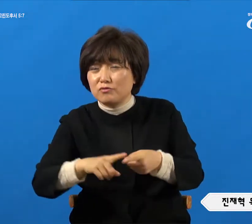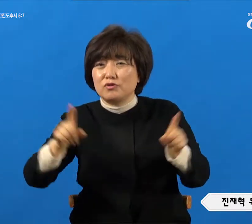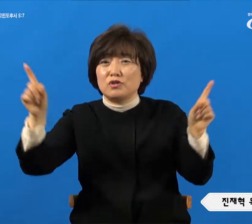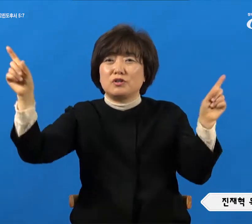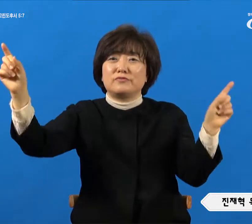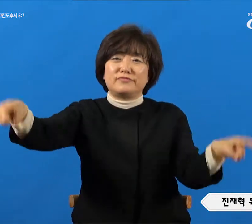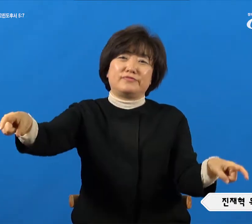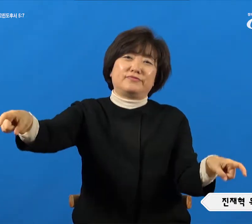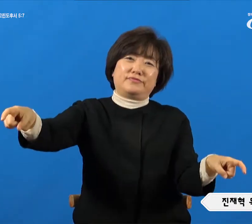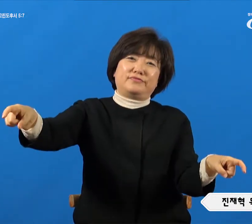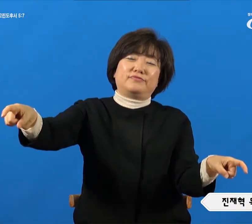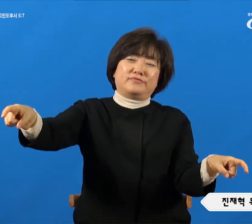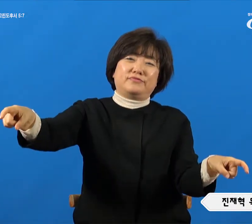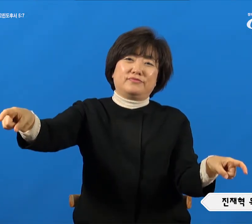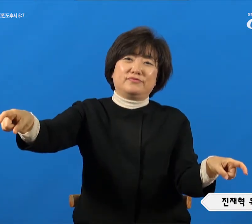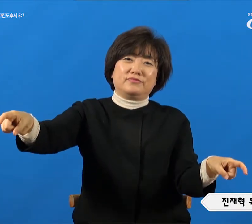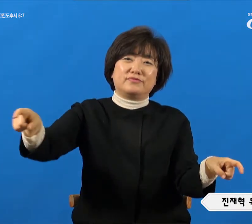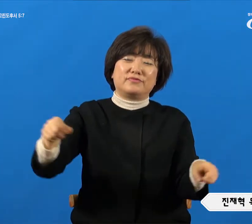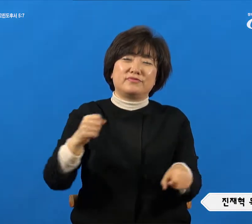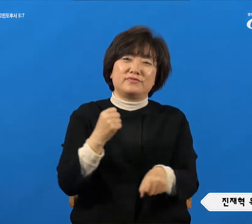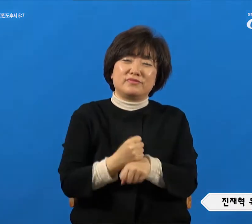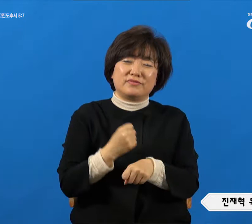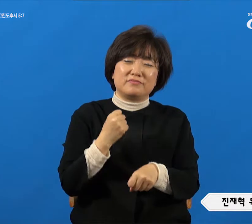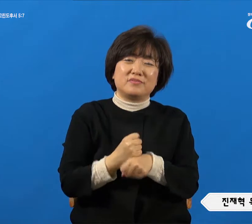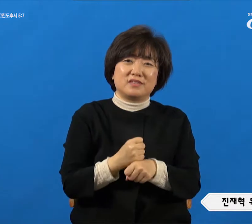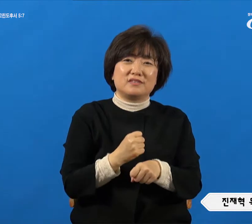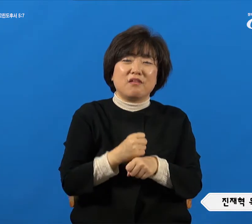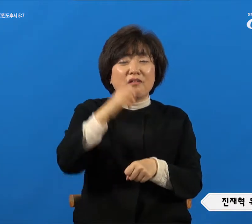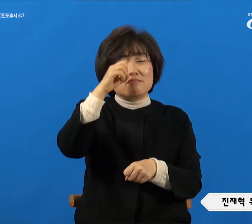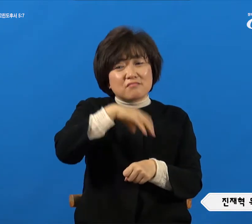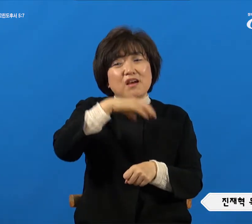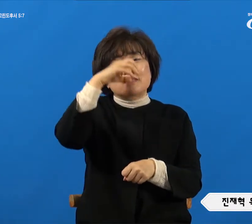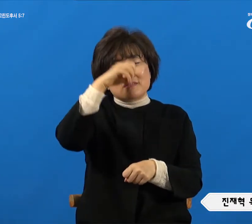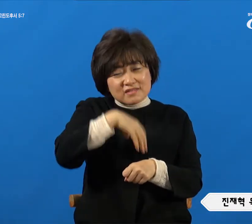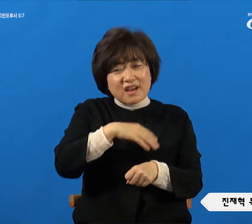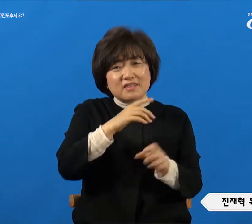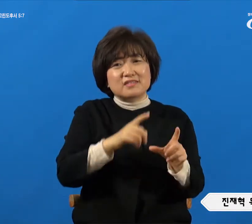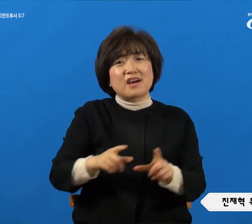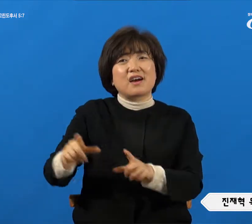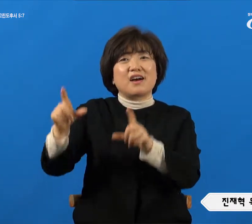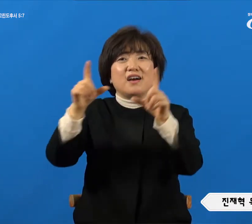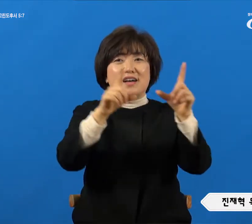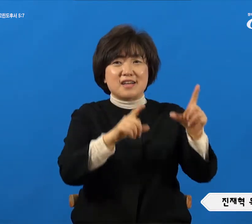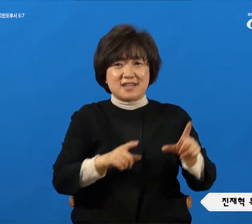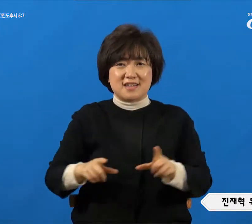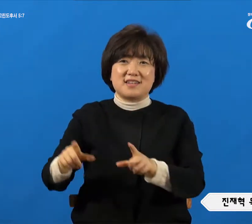대로 양쪽의 모든 것들을 가지고 그냥 그렇게